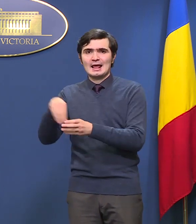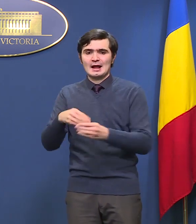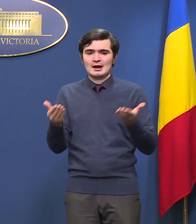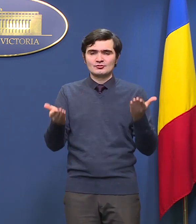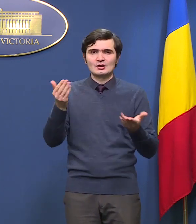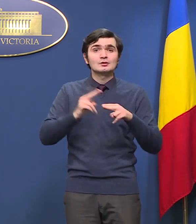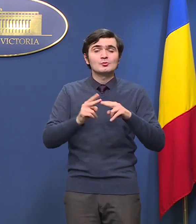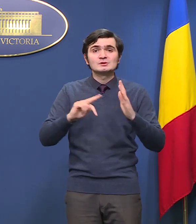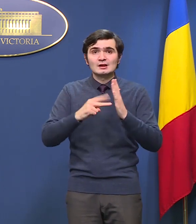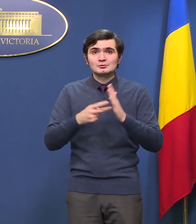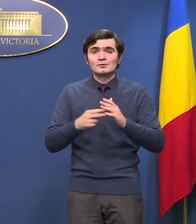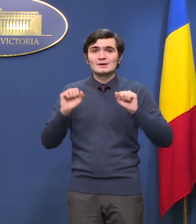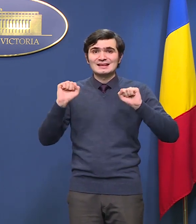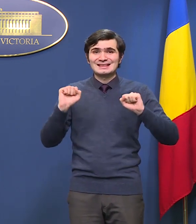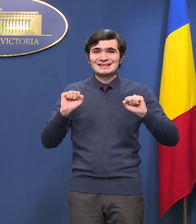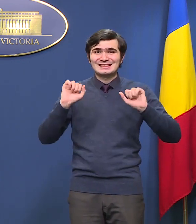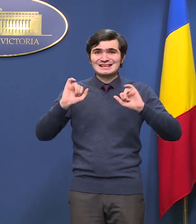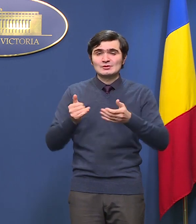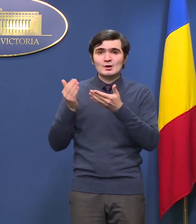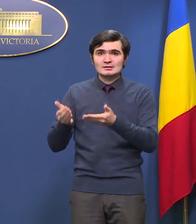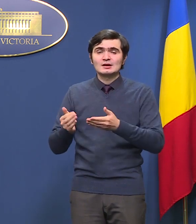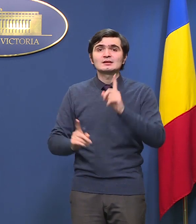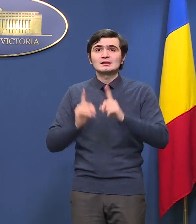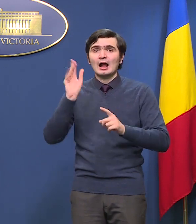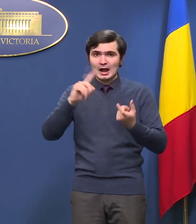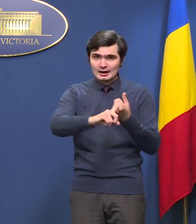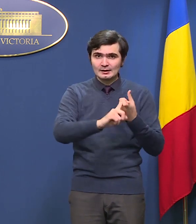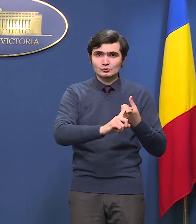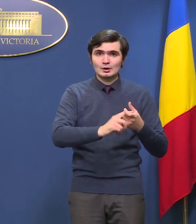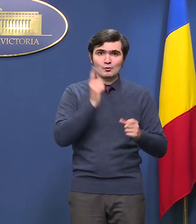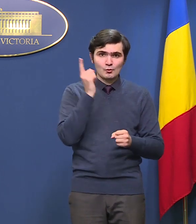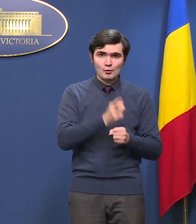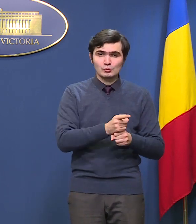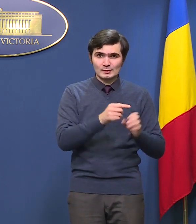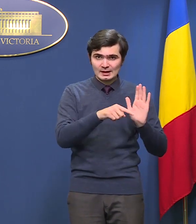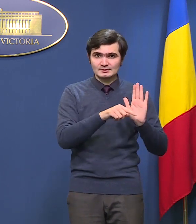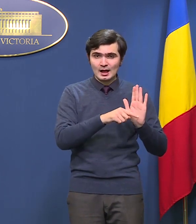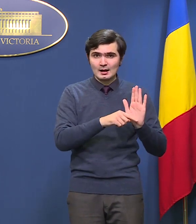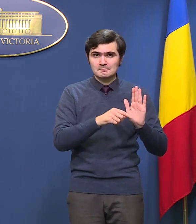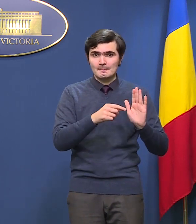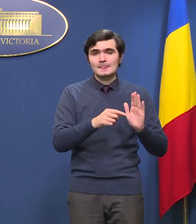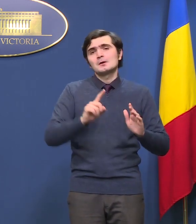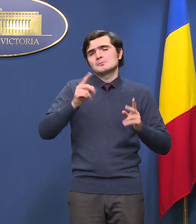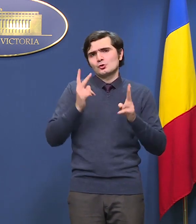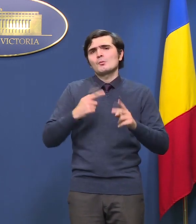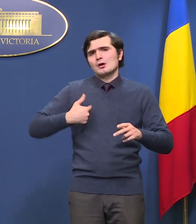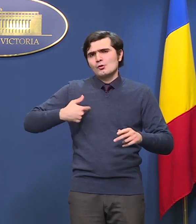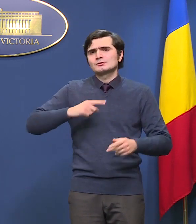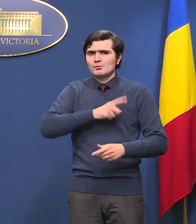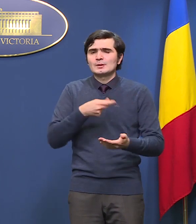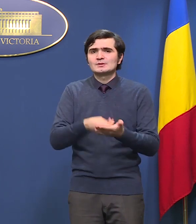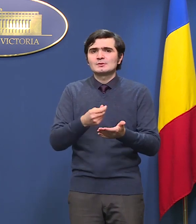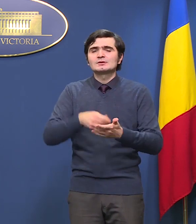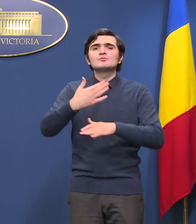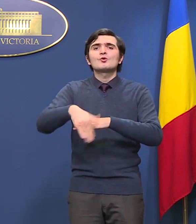și măsura în care vor intra sub incidența prevederilor ordonanței, evident că vom putea plăti șomajul tehnic și către